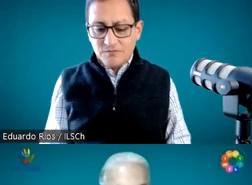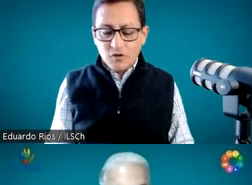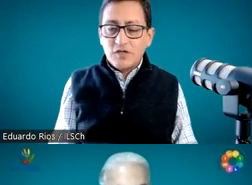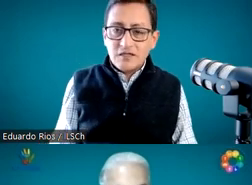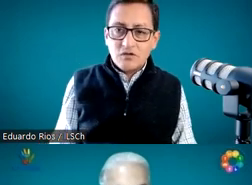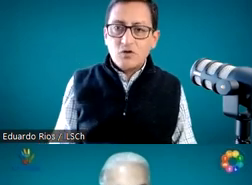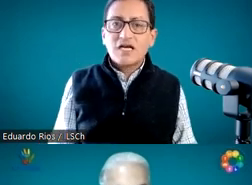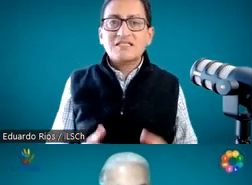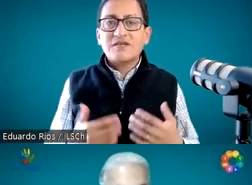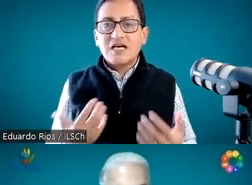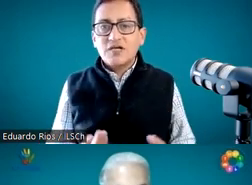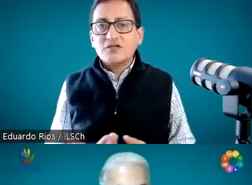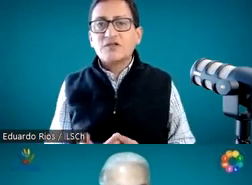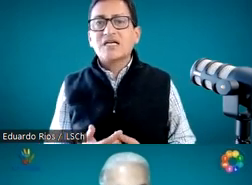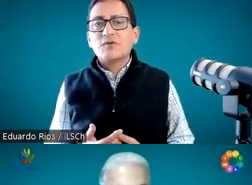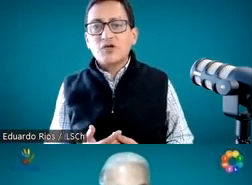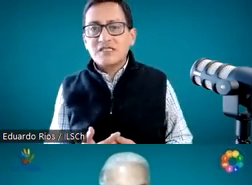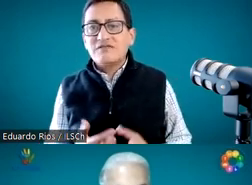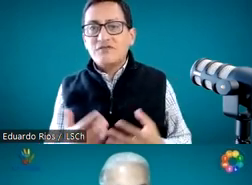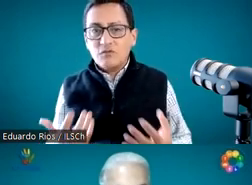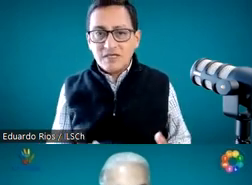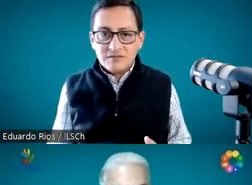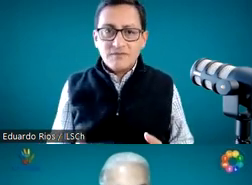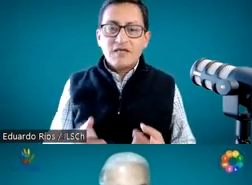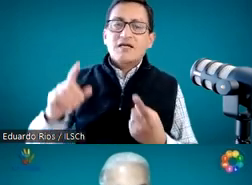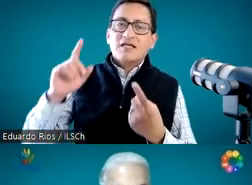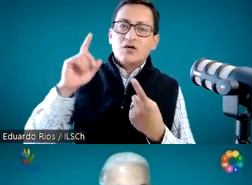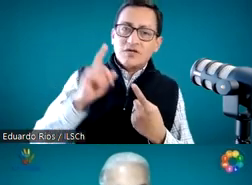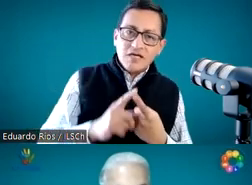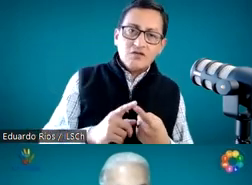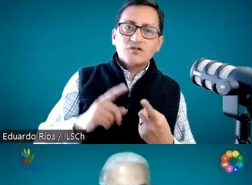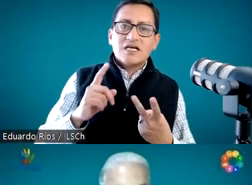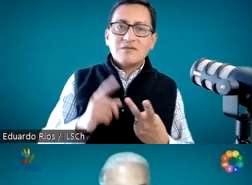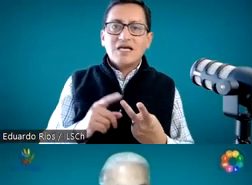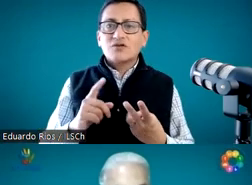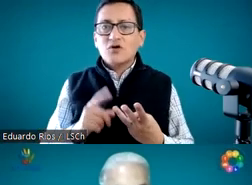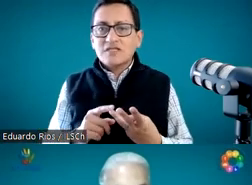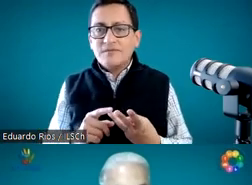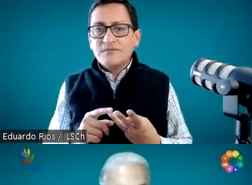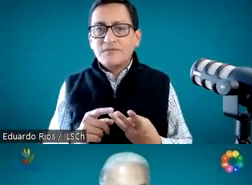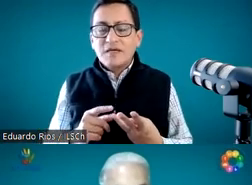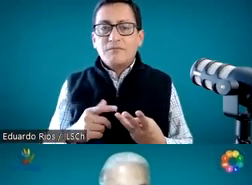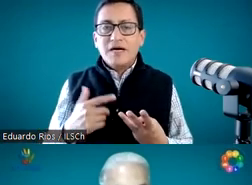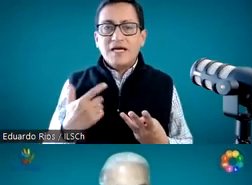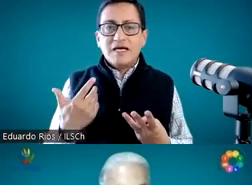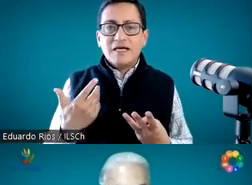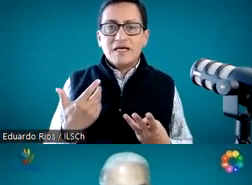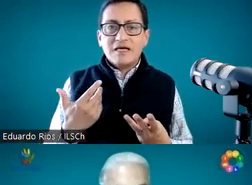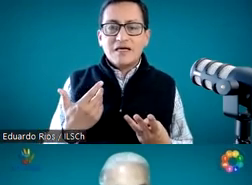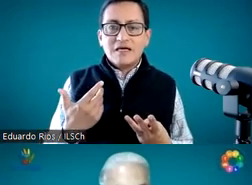clasificadores. Por lo tanto, los clasificadores son descriptores de formas, de objetos, animales o cosas,